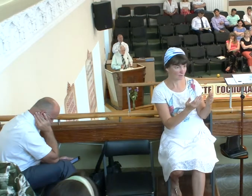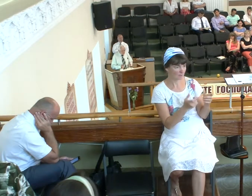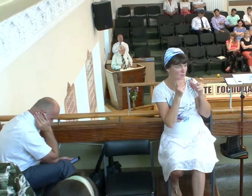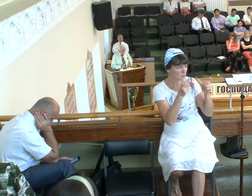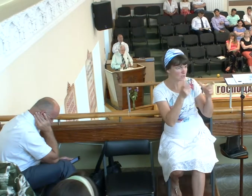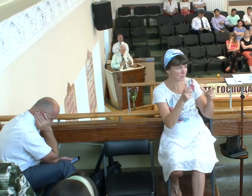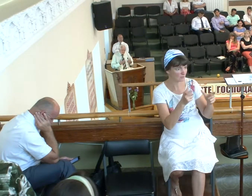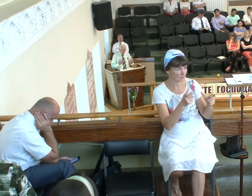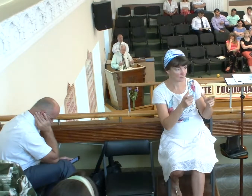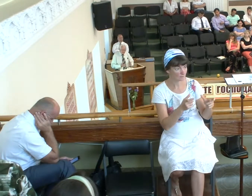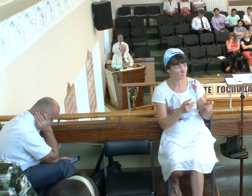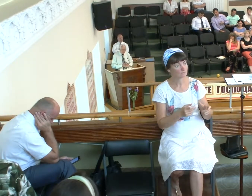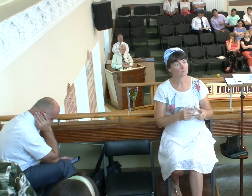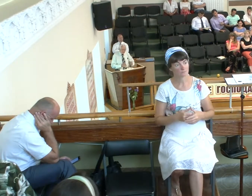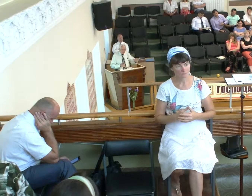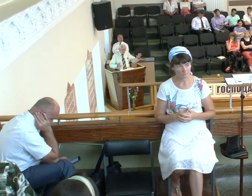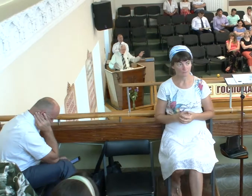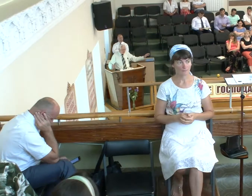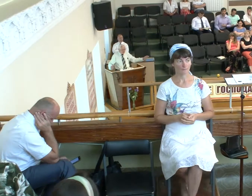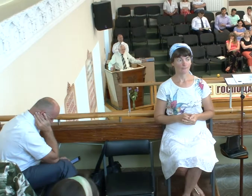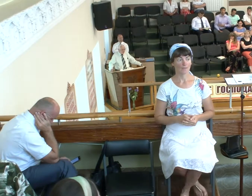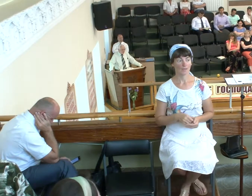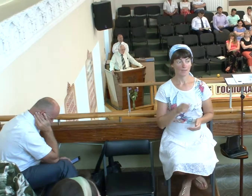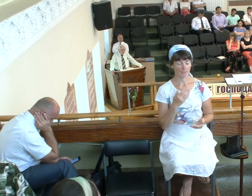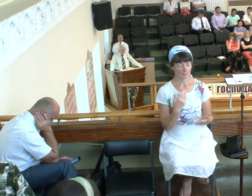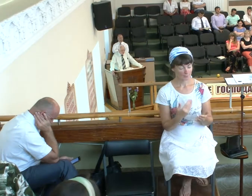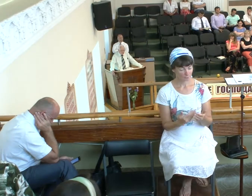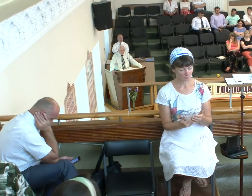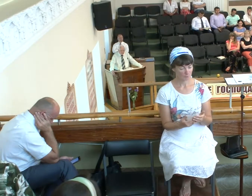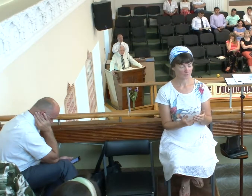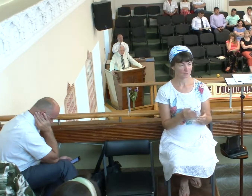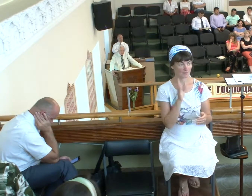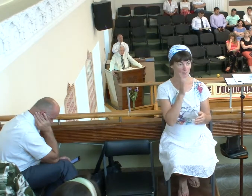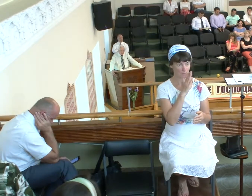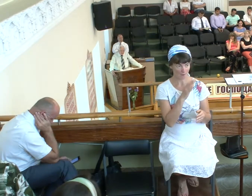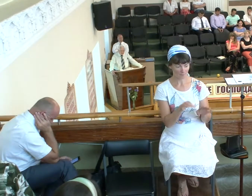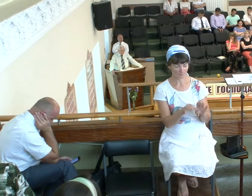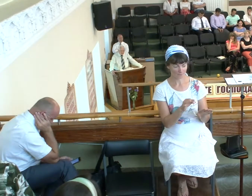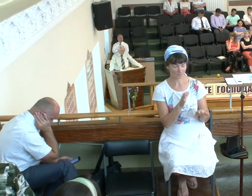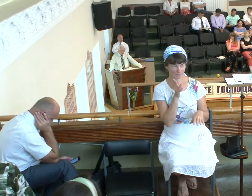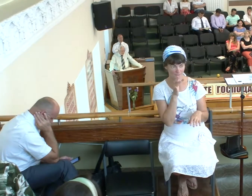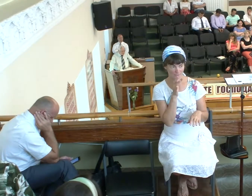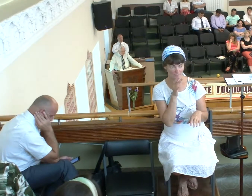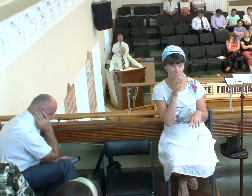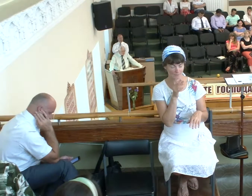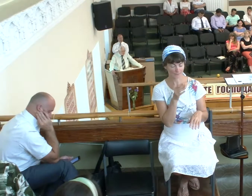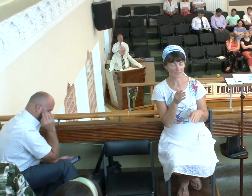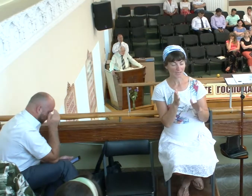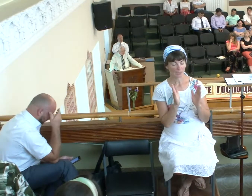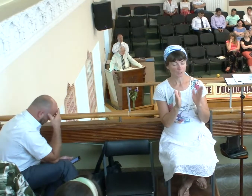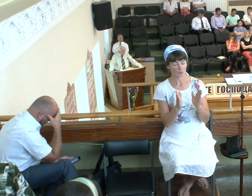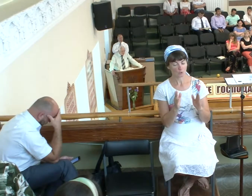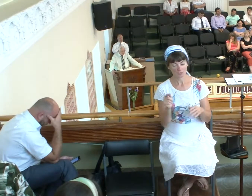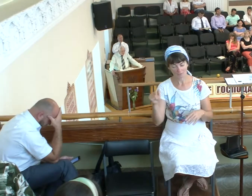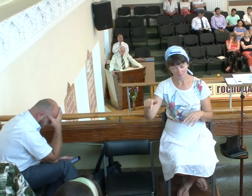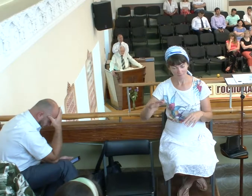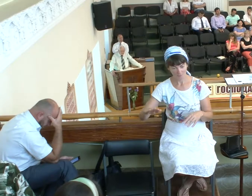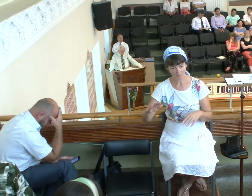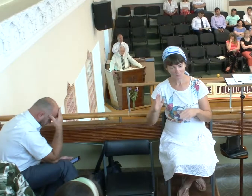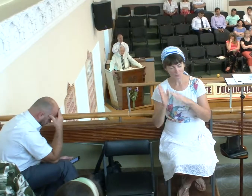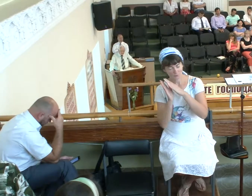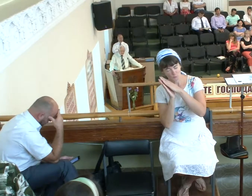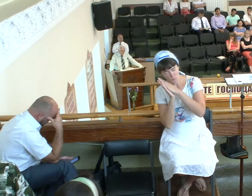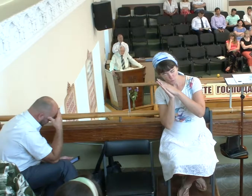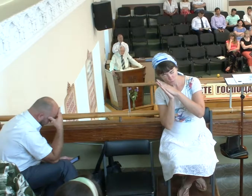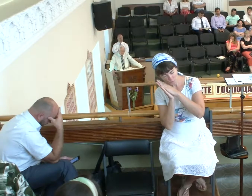тогда выбрала время, как только он уснет, она садилась читать. Уснул крепко, она